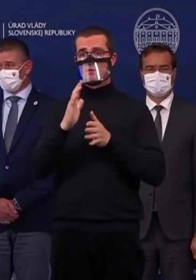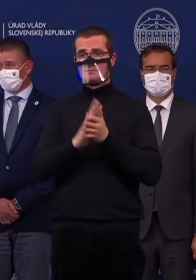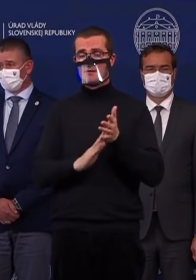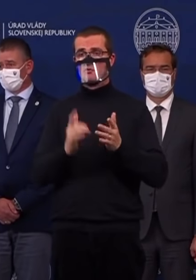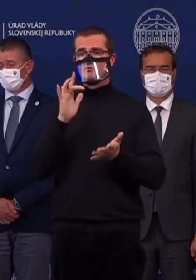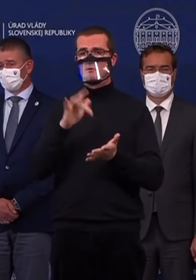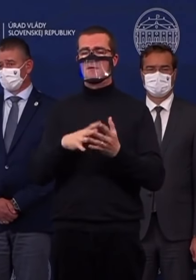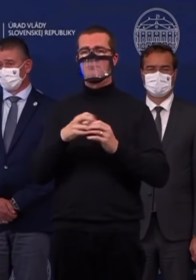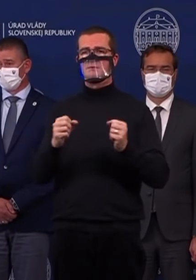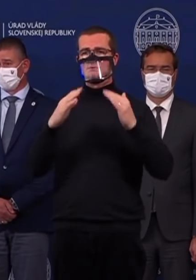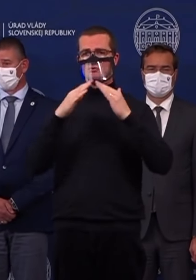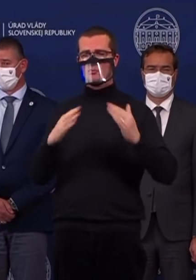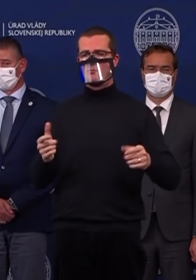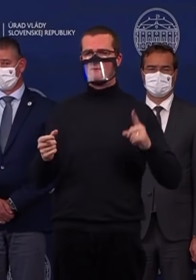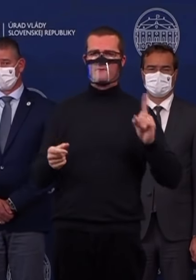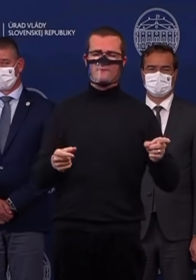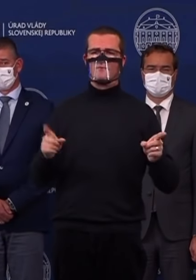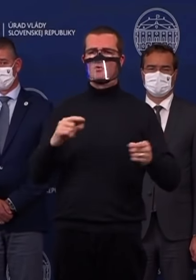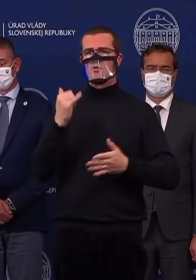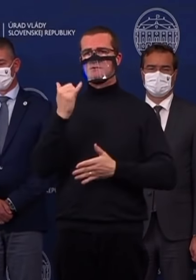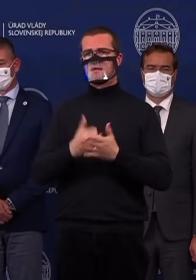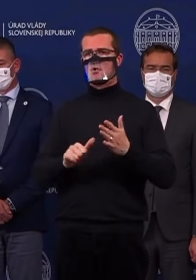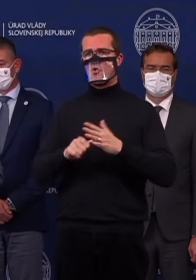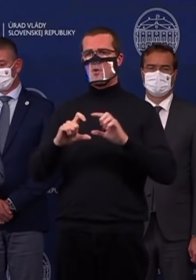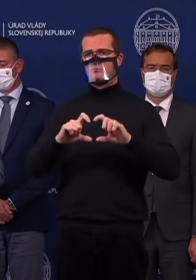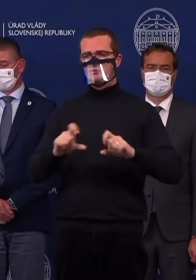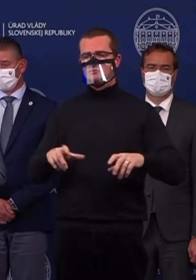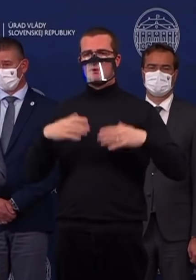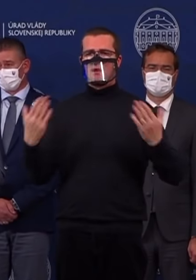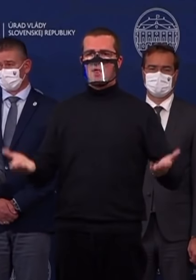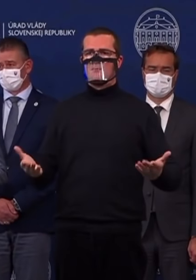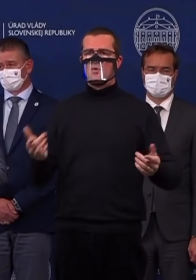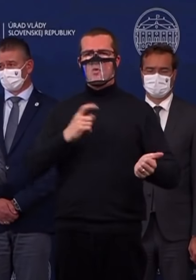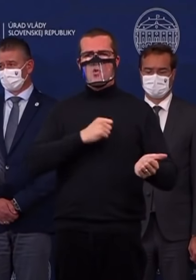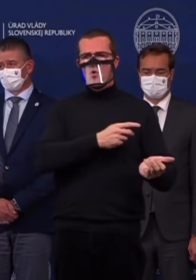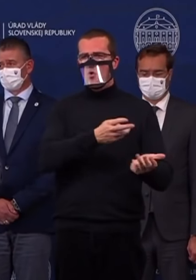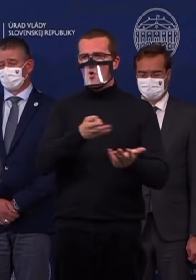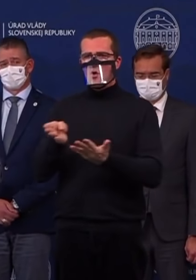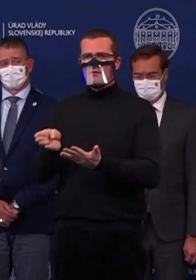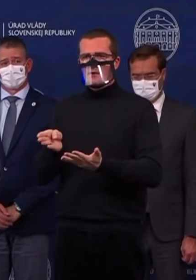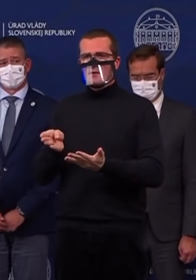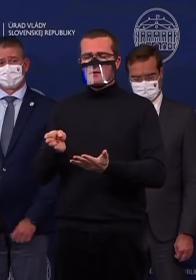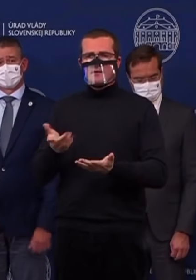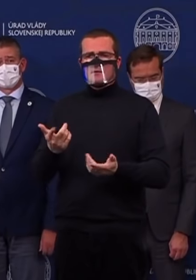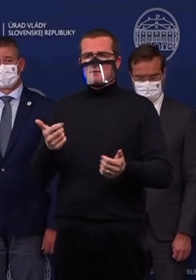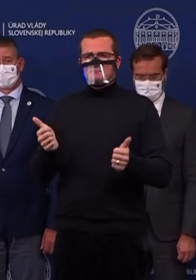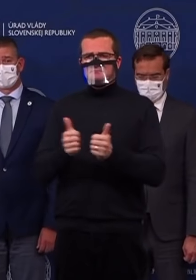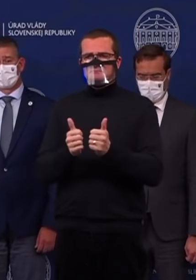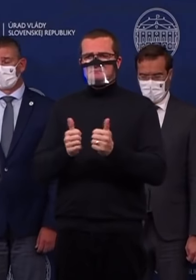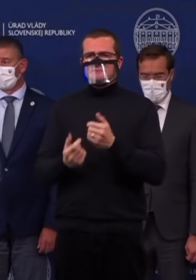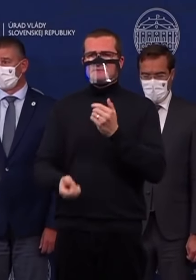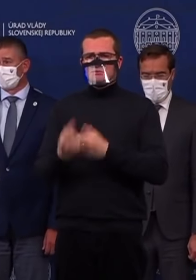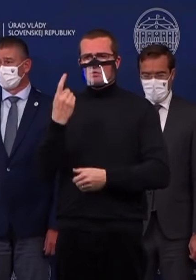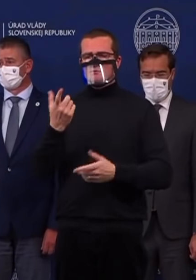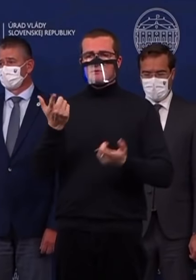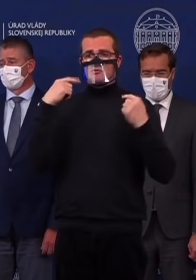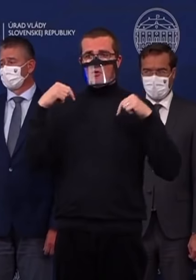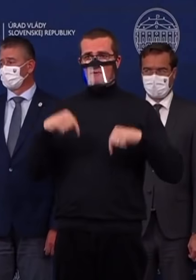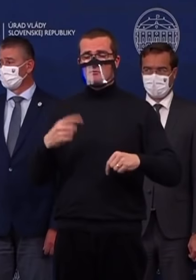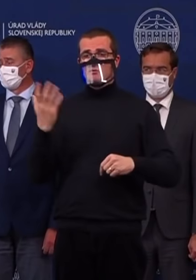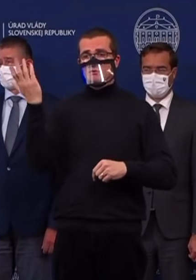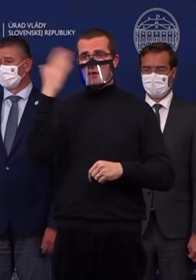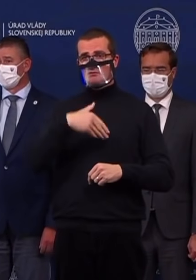sa to týka bezdomovcov, či sa to týka človeka, ktorý stratil občiansky, alebo kohokoľvek, jednoducho je kdokoľvek, je to cudzinec aj na Slovensku